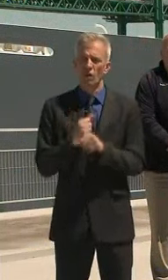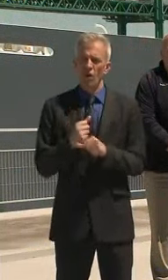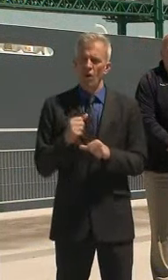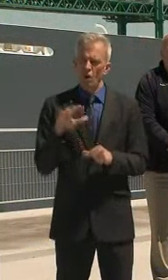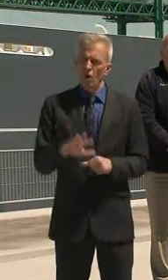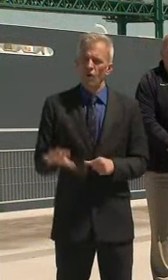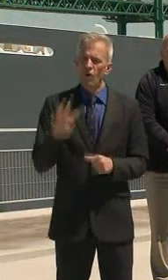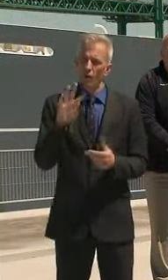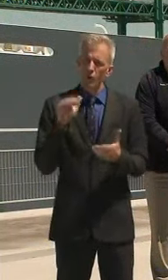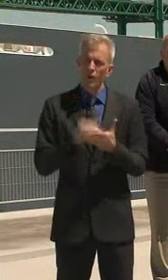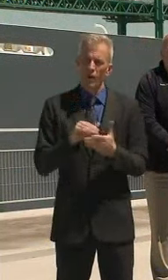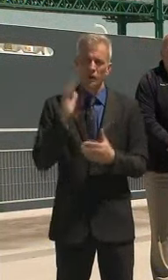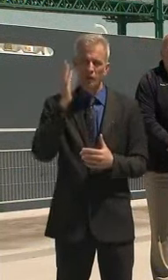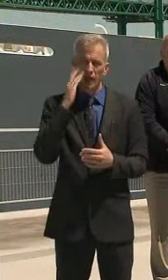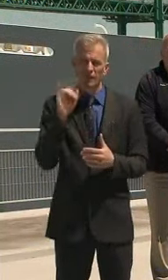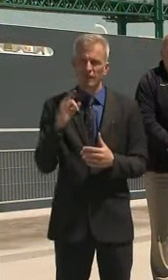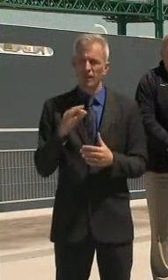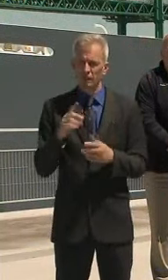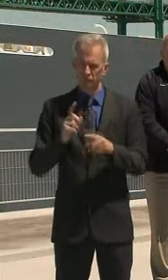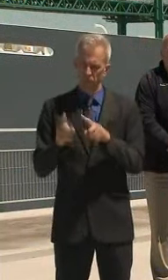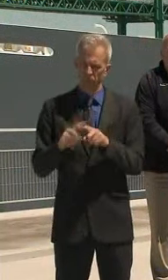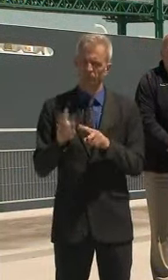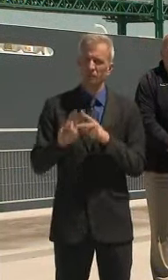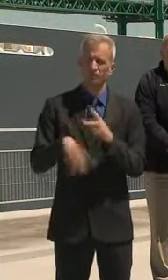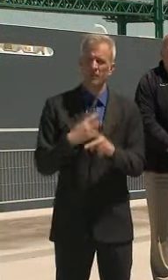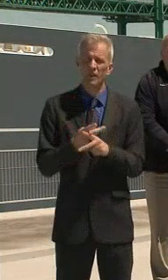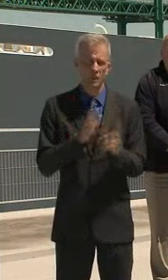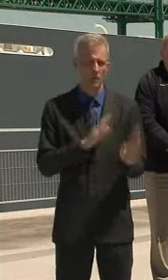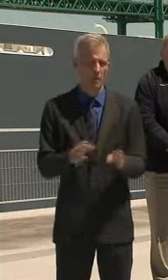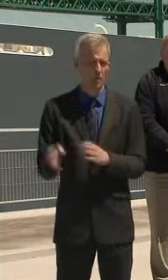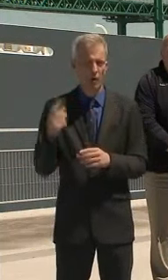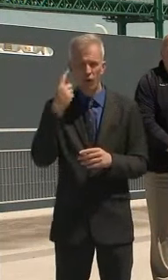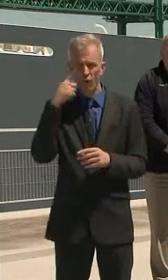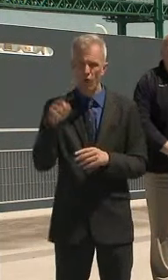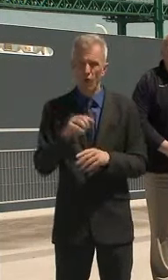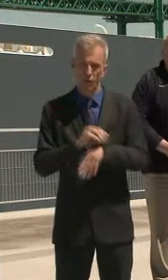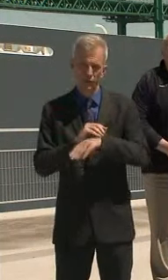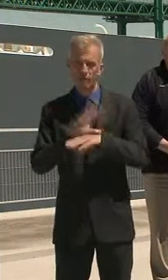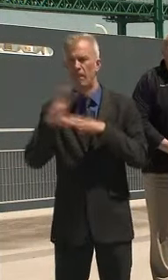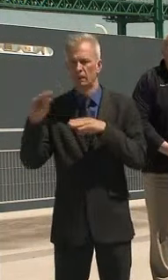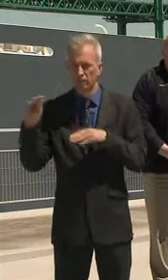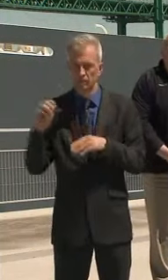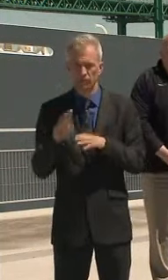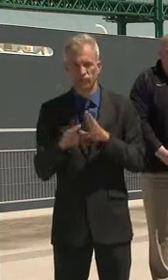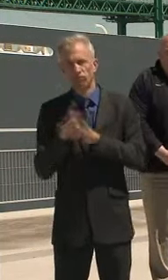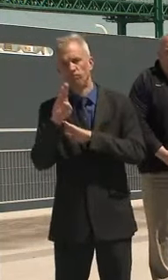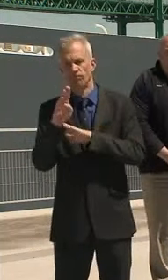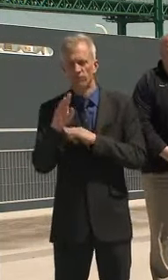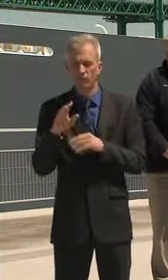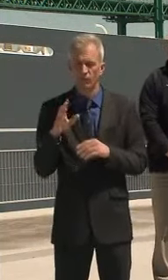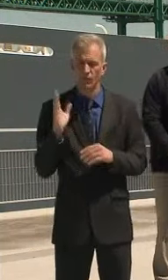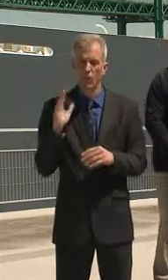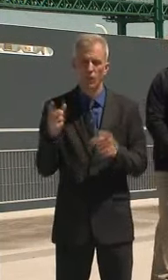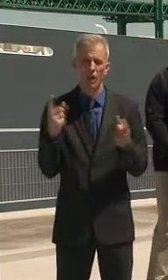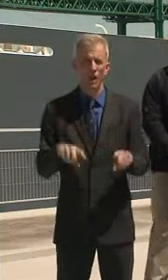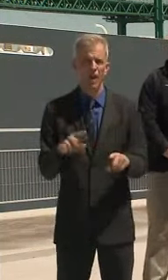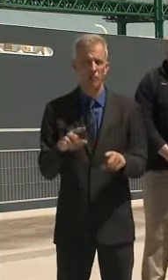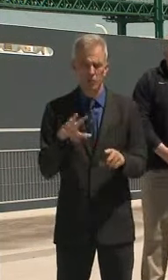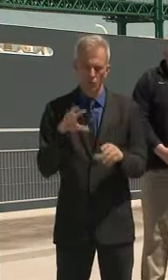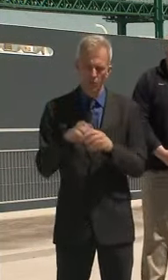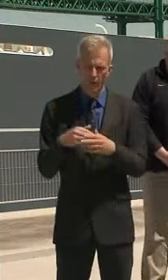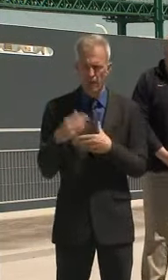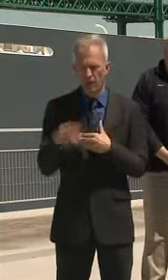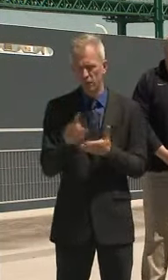estamos en el proceso de nosotros ahora de haber conseguido aproximadamente cuatro mil camas de algún tipo